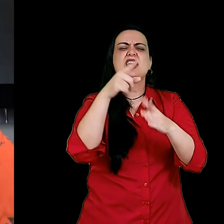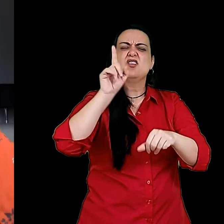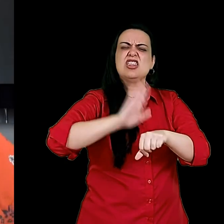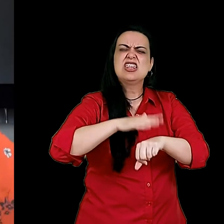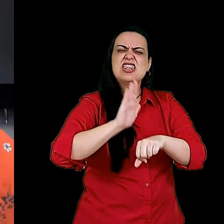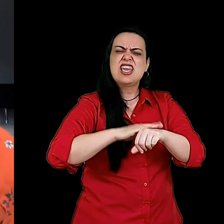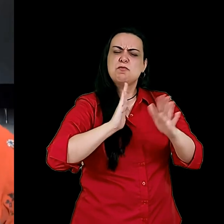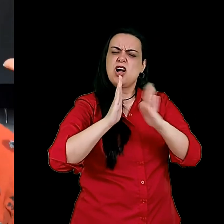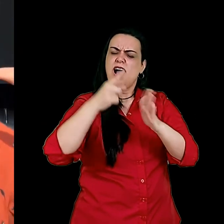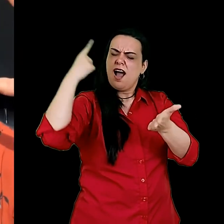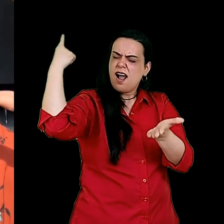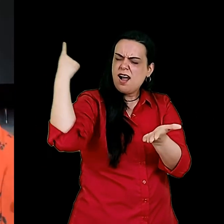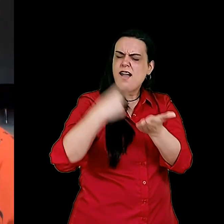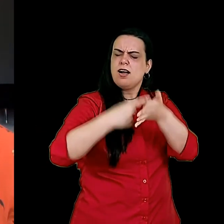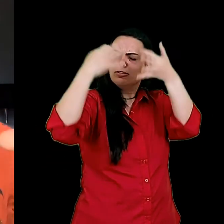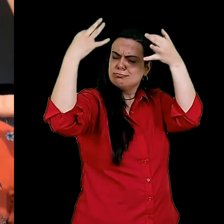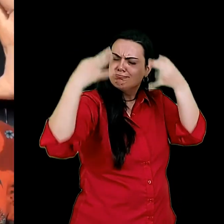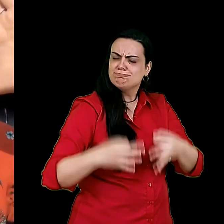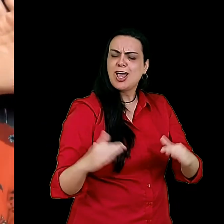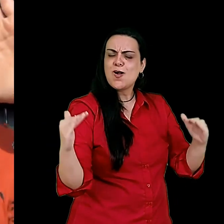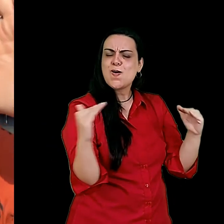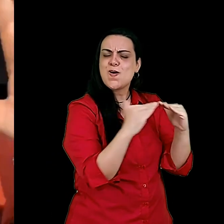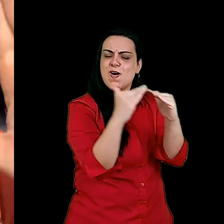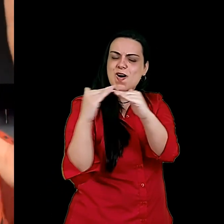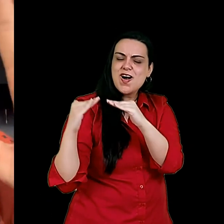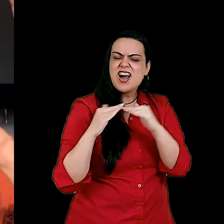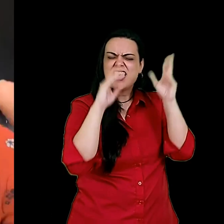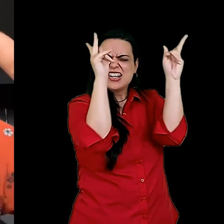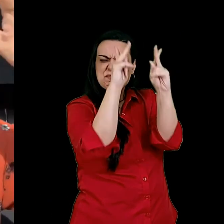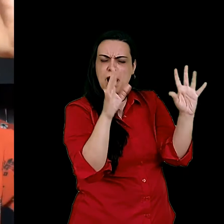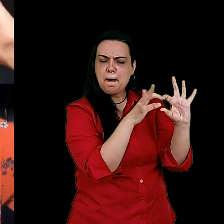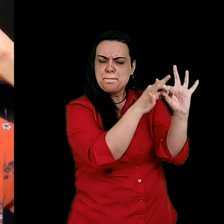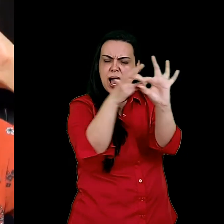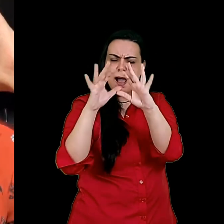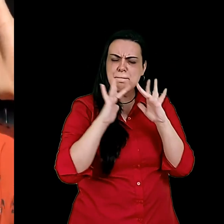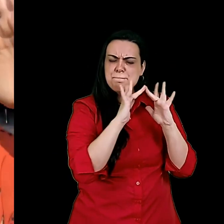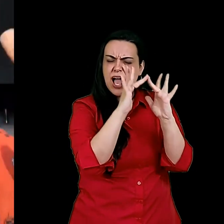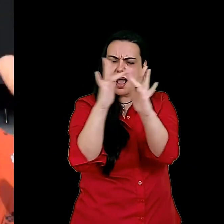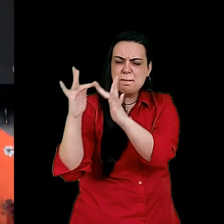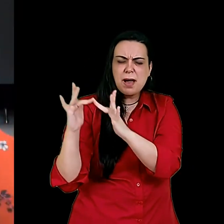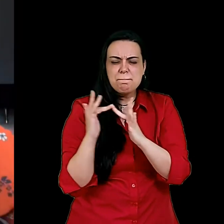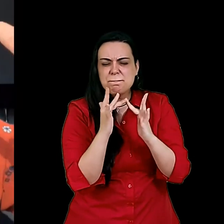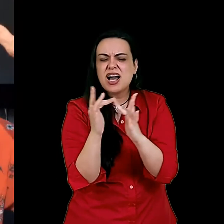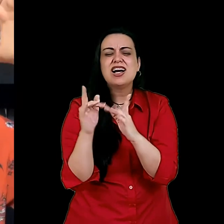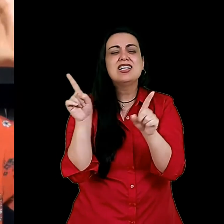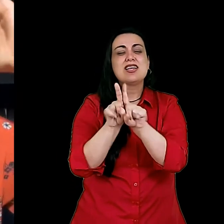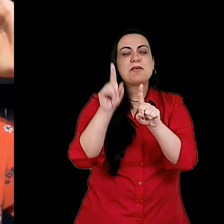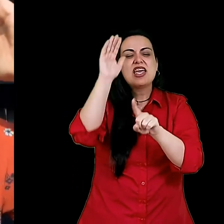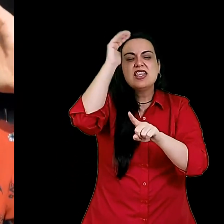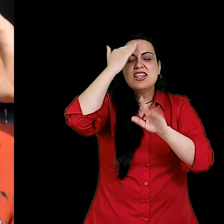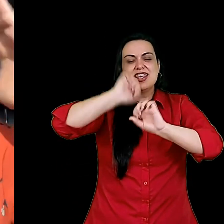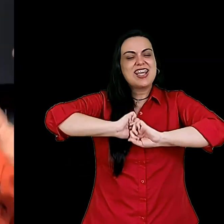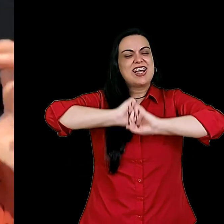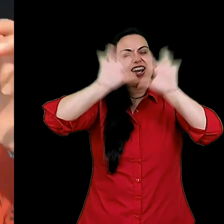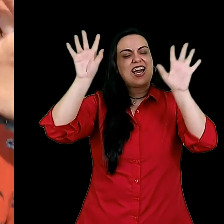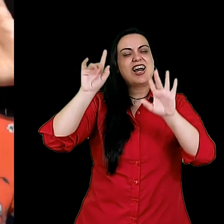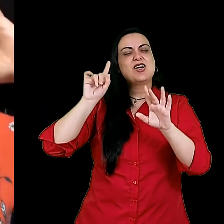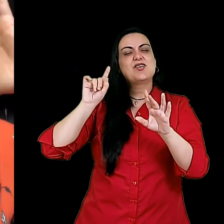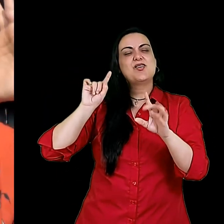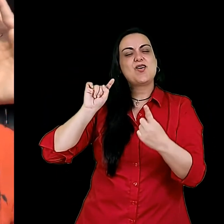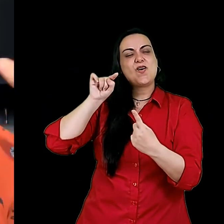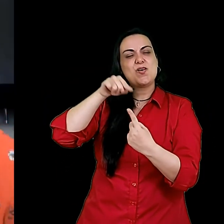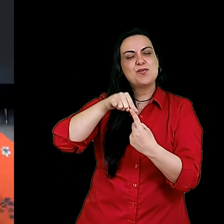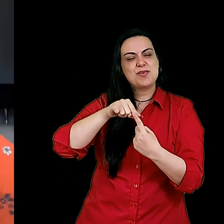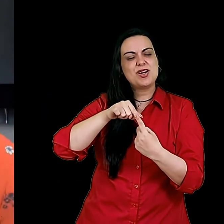desígnios. Um tempo de acordo, um tempo de concordância. Haverá concordância, haverá assimilação